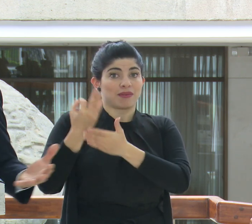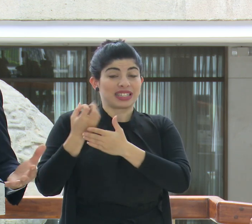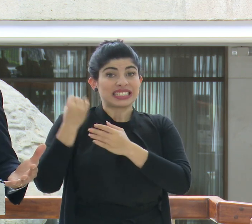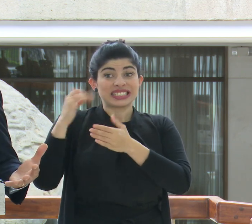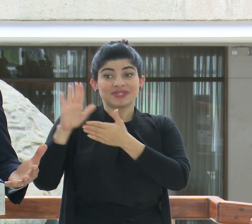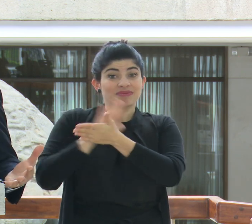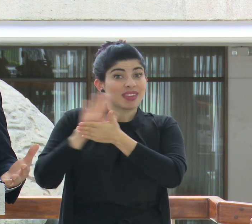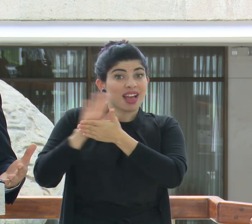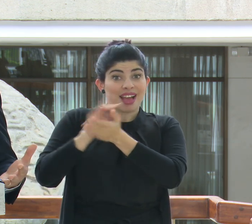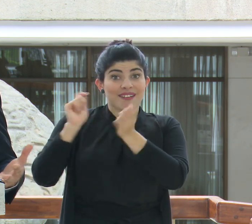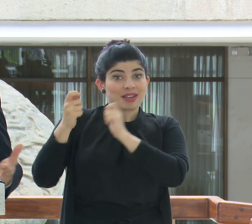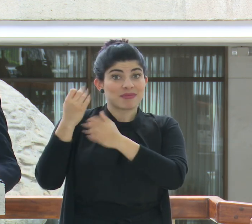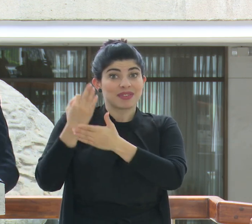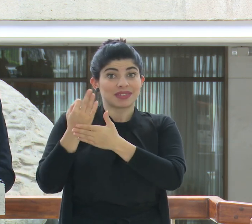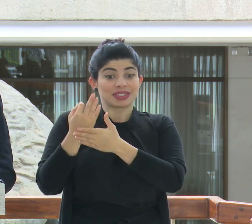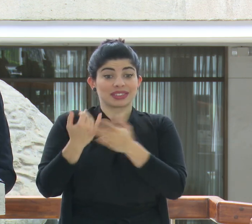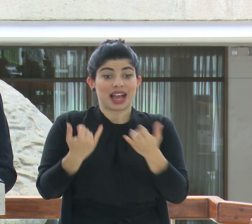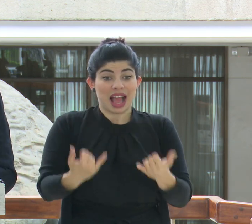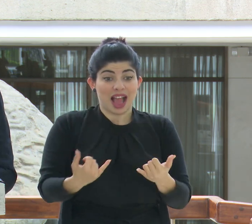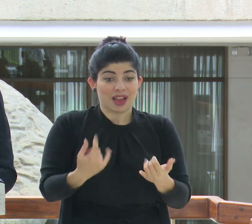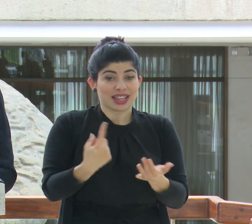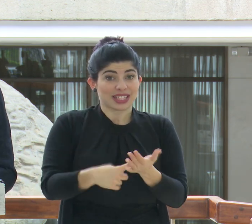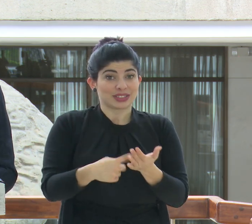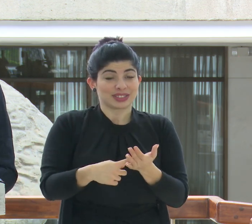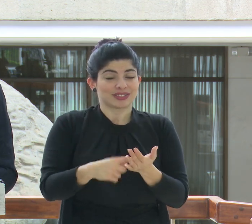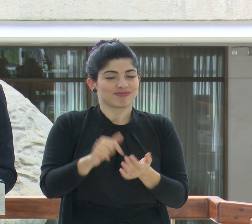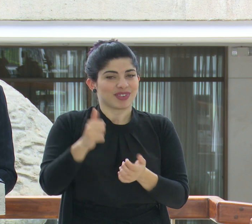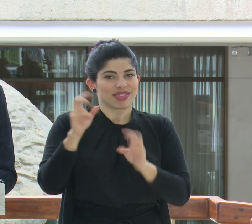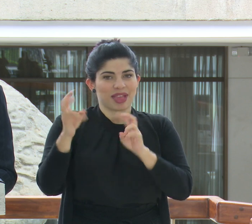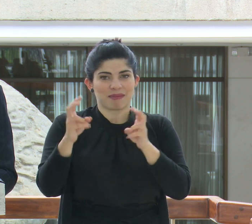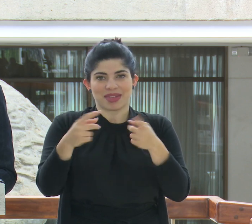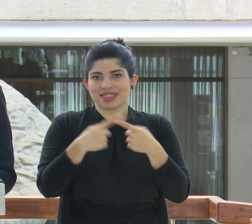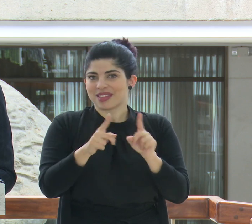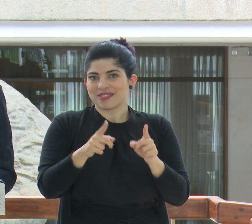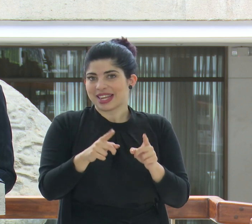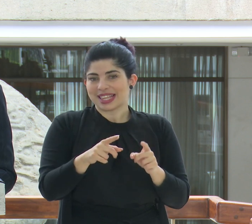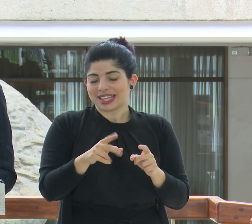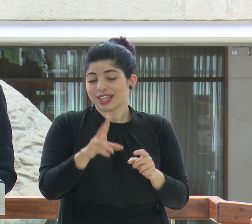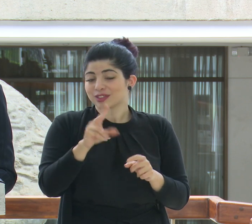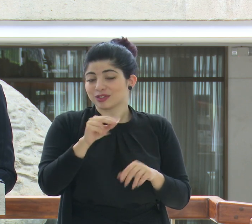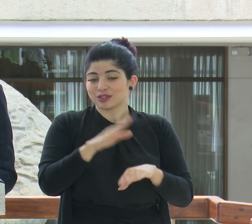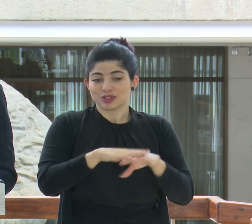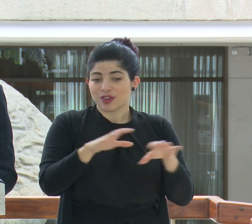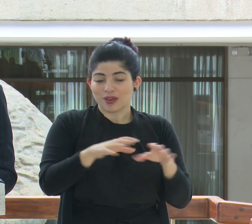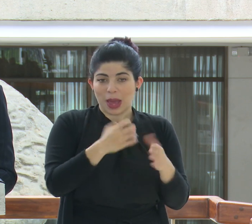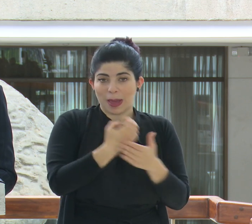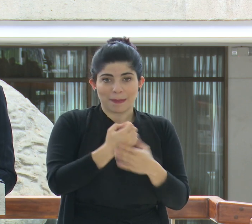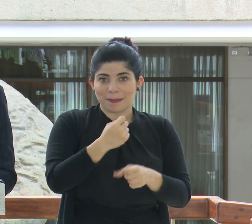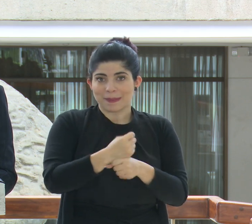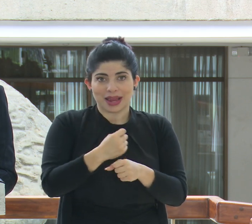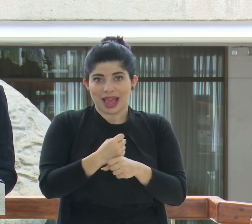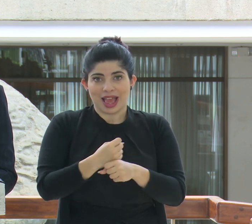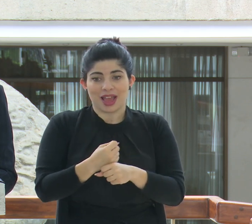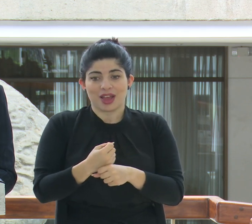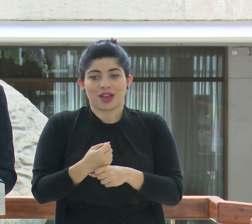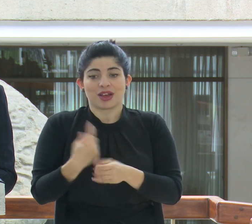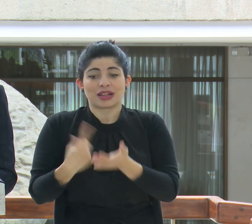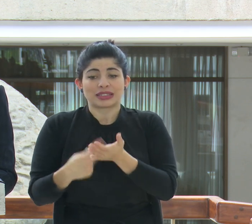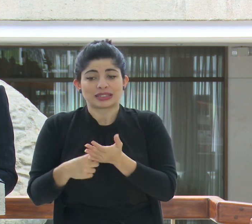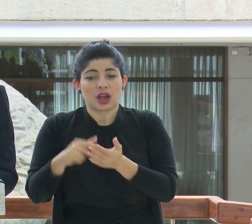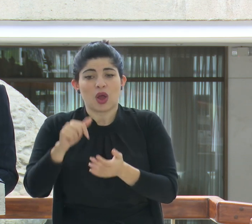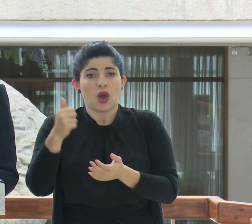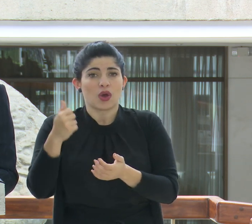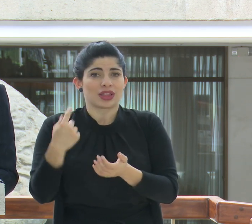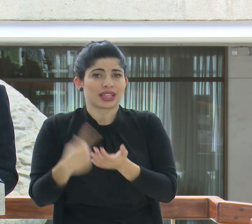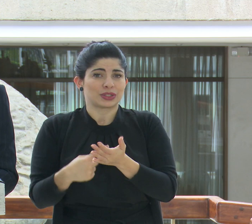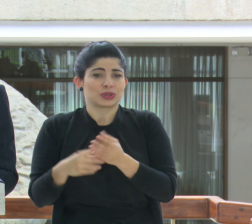no tuviéramos eso, hoy la discusión sería muy diferente. Y no sería necesariamente de reactivación o de empleo, sería de otro tipo de